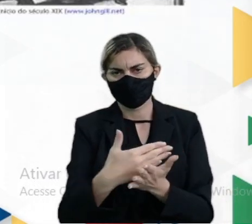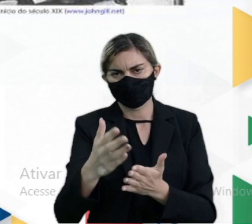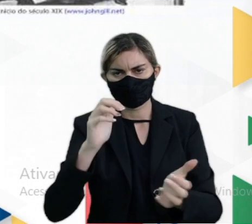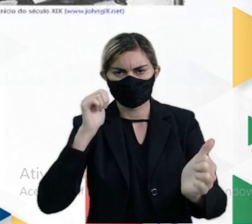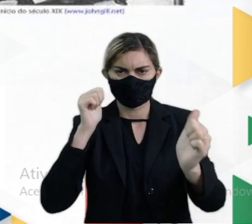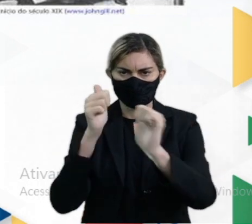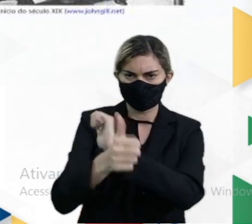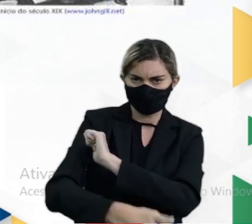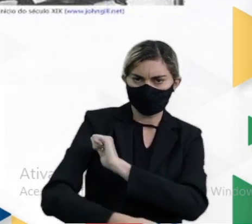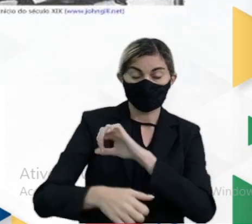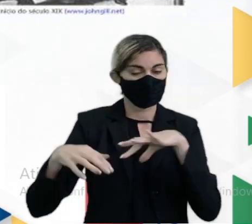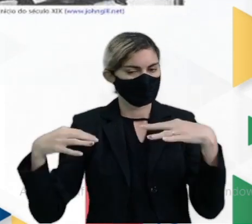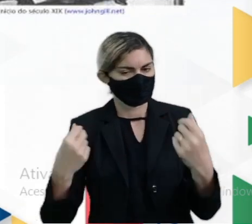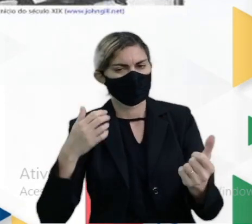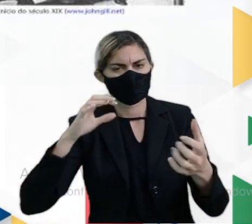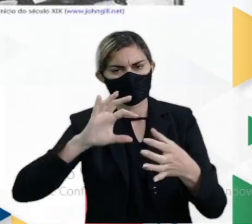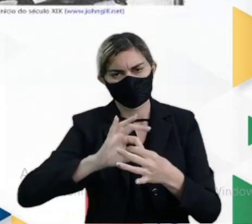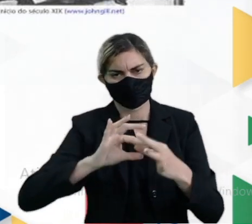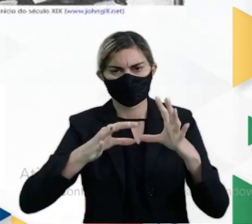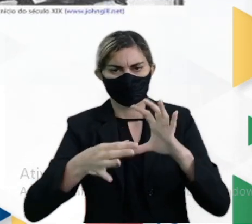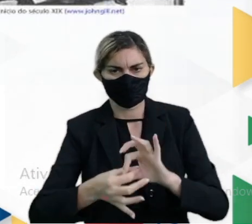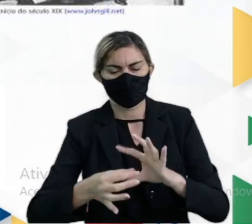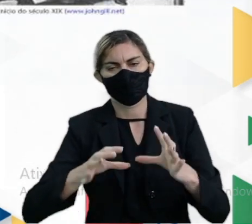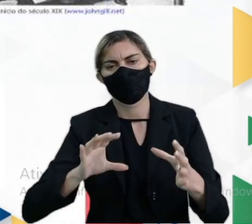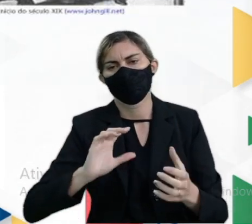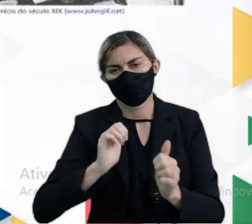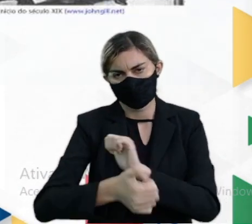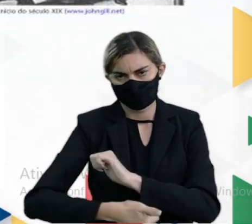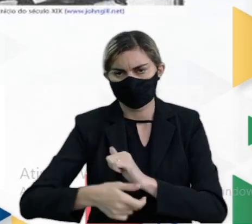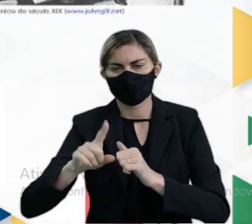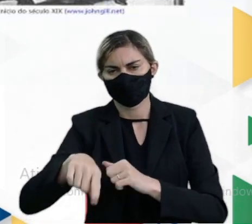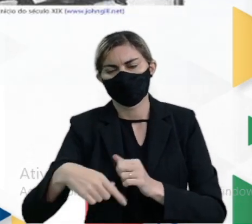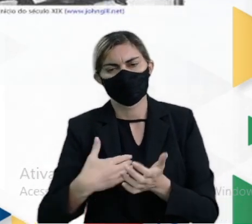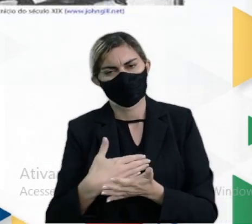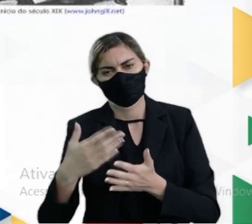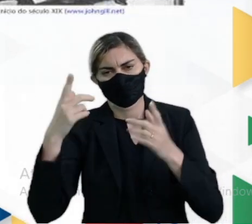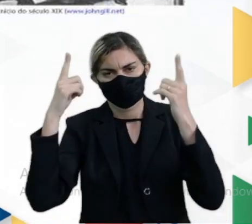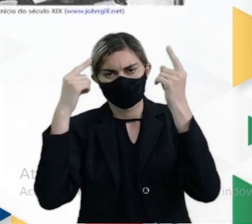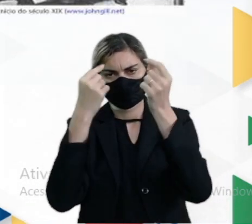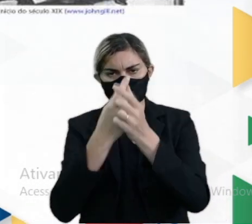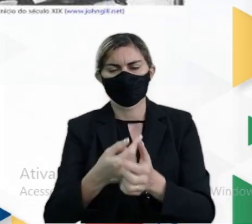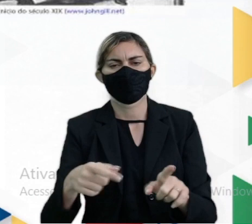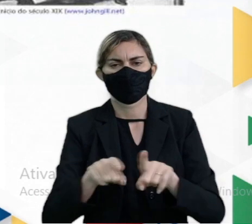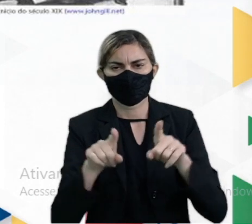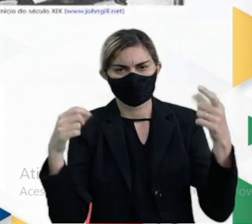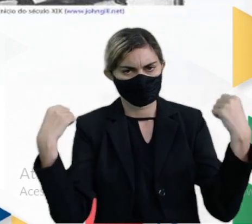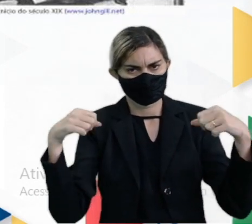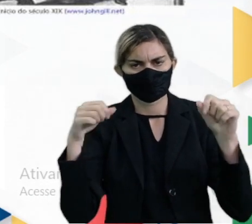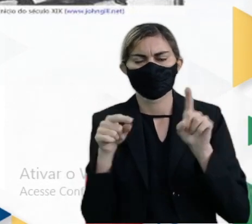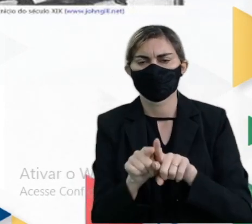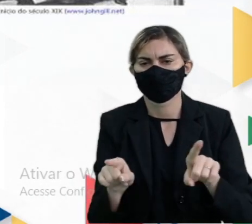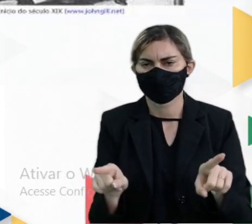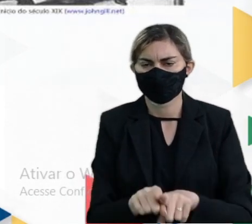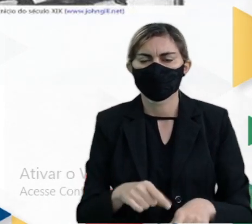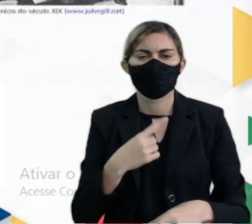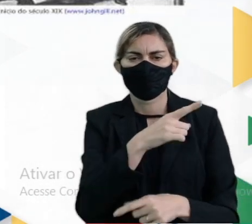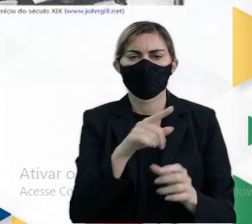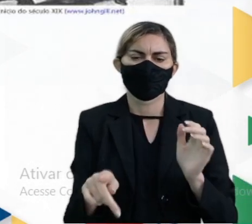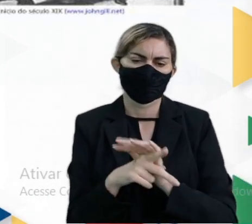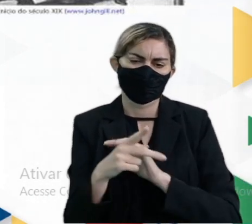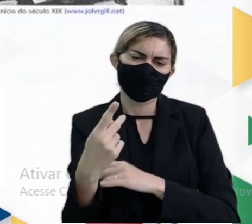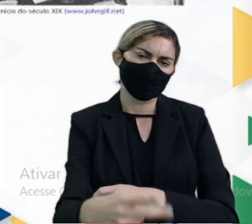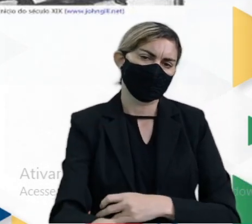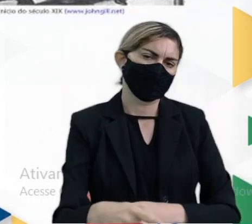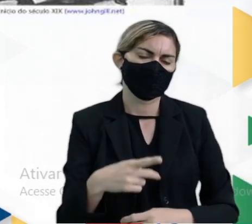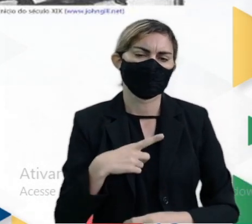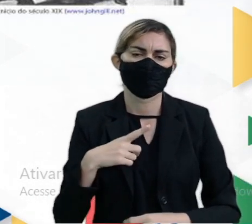né? Foi onde começaram os Jogos Olímpicos, então foi onde a ginástica ela ganhou um destaque, né, enquanto modalidade muito grande, né, porque ela fazia parte,